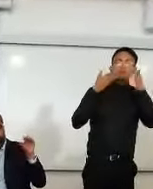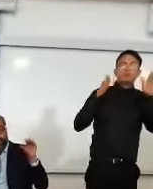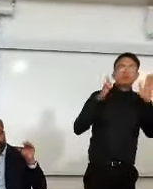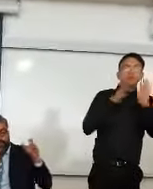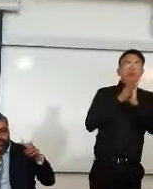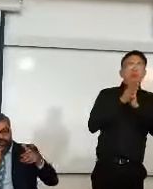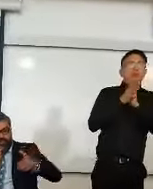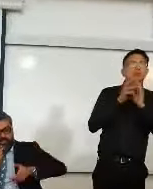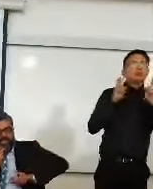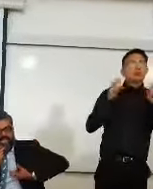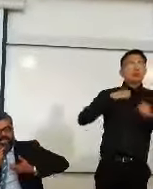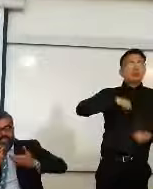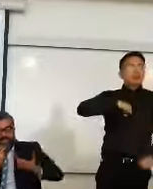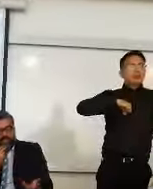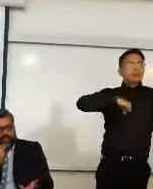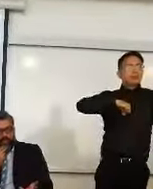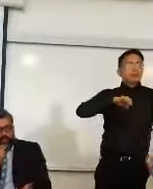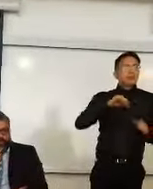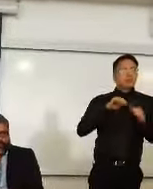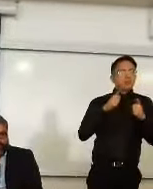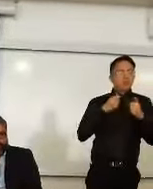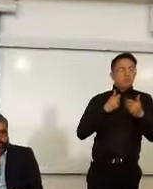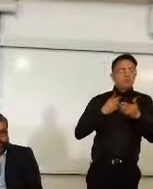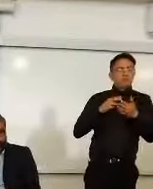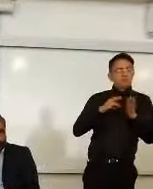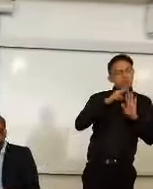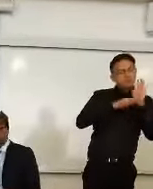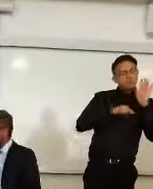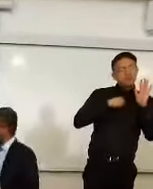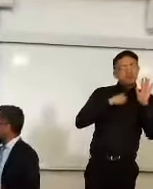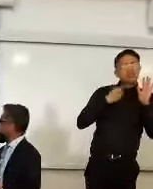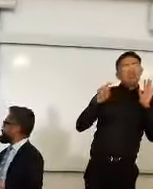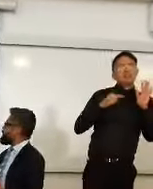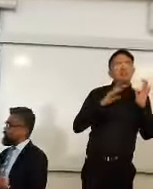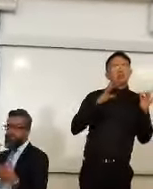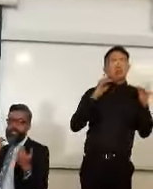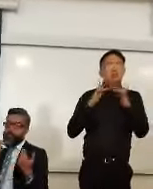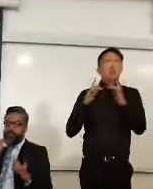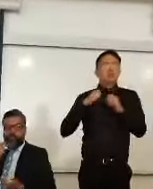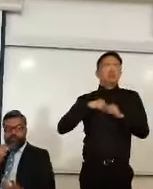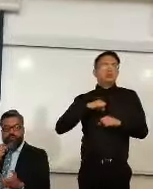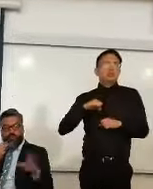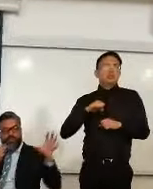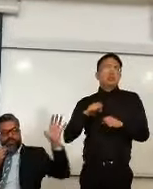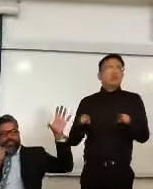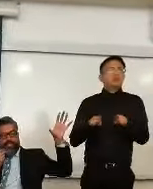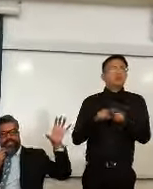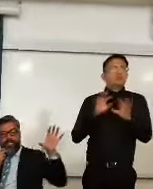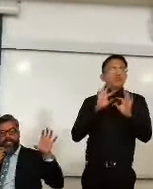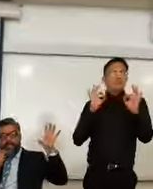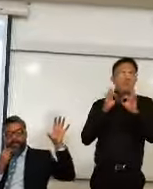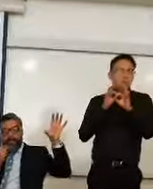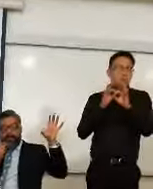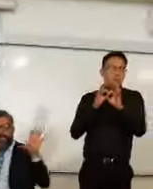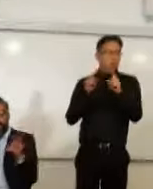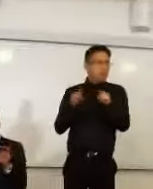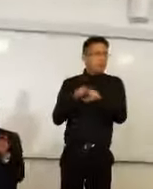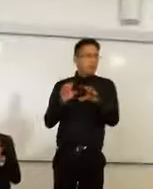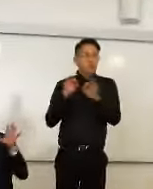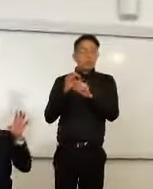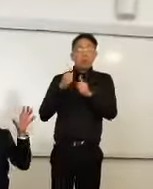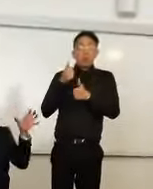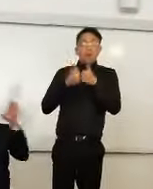los derechos, cómo se entiende la garantía de los derechos bajo esta resolución, ¿no? En la prestación, igual que con los enfoques, cuál es esa